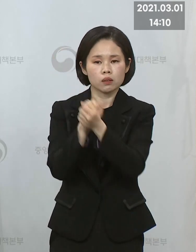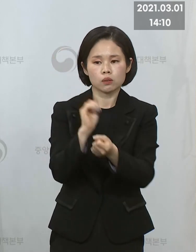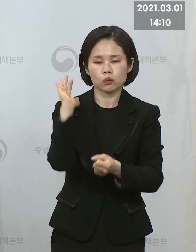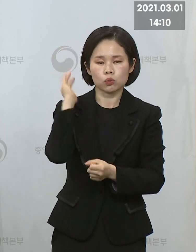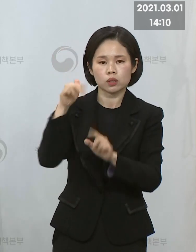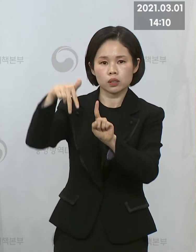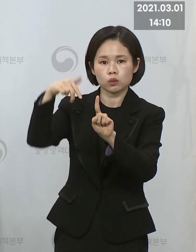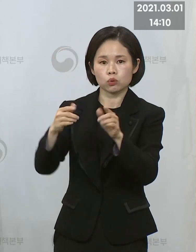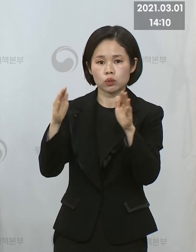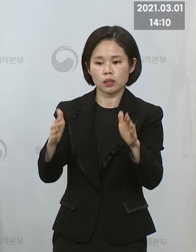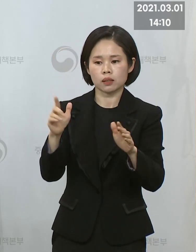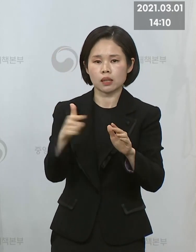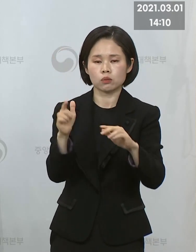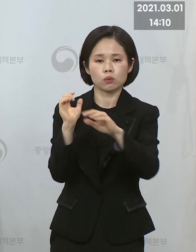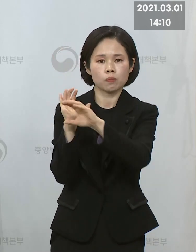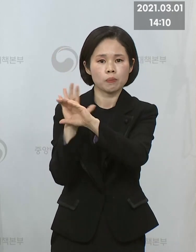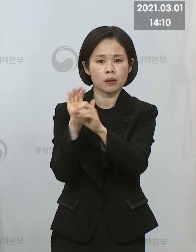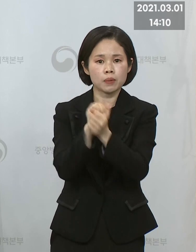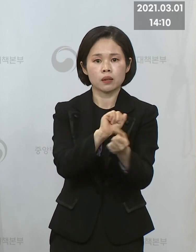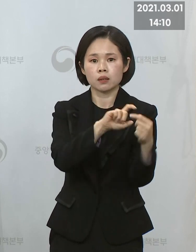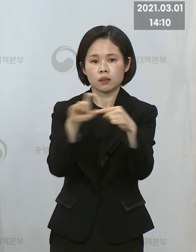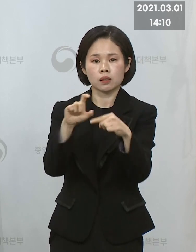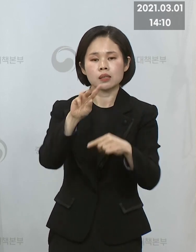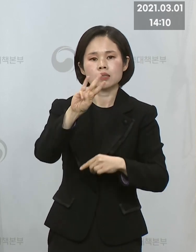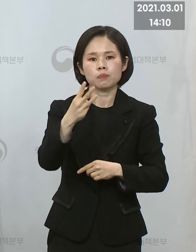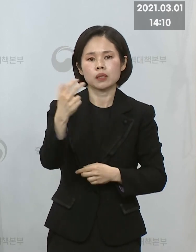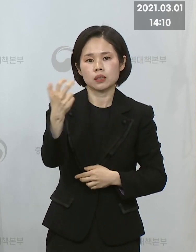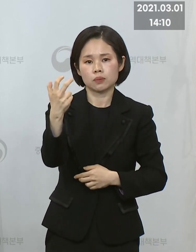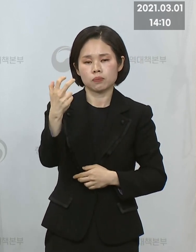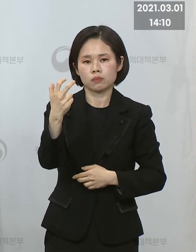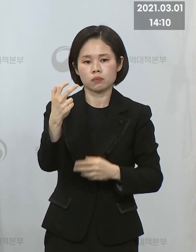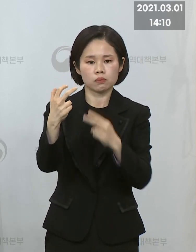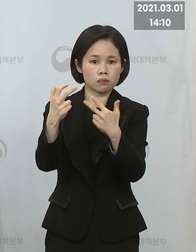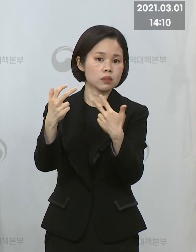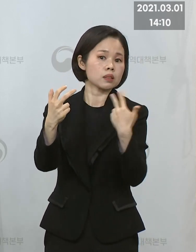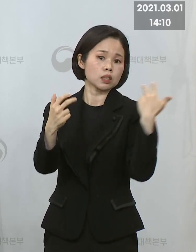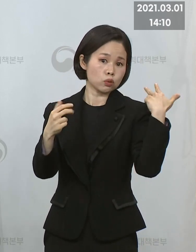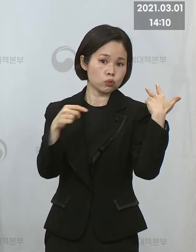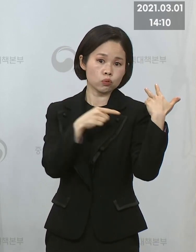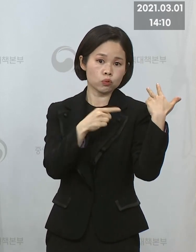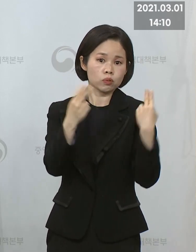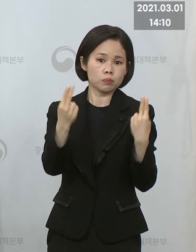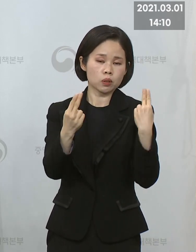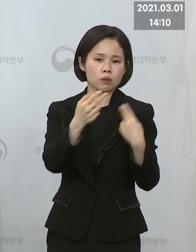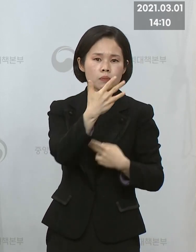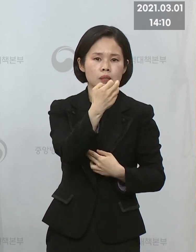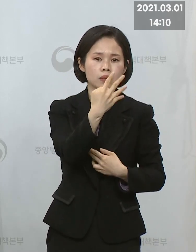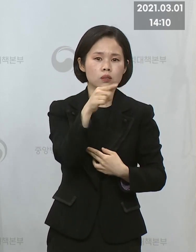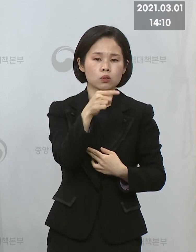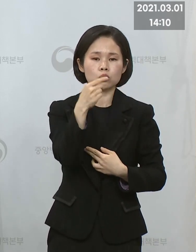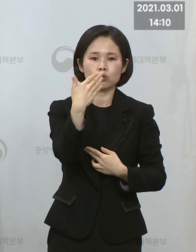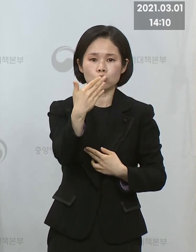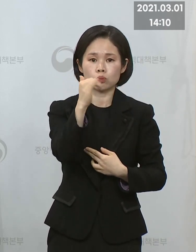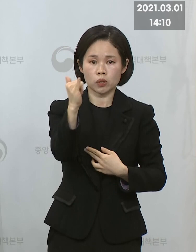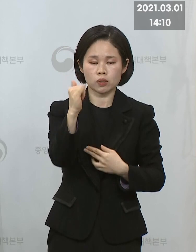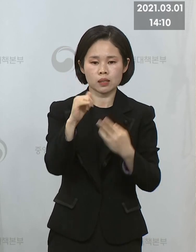최근 일주간 일일 평균 370명으로 직전 일주보다는 84.9명,